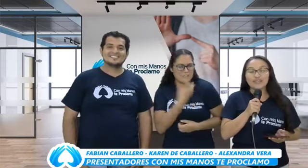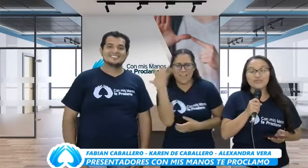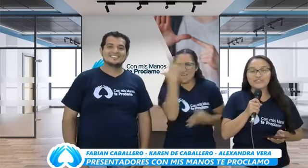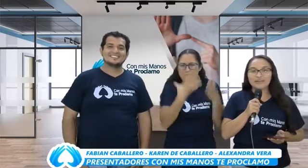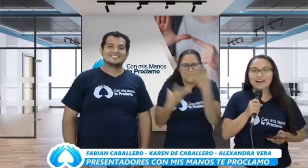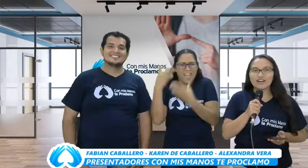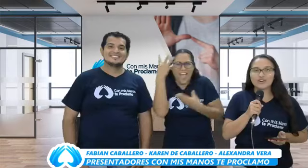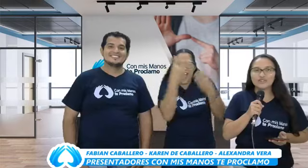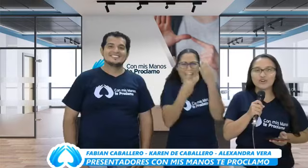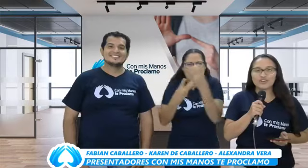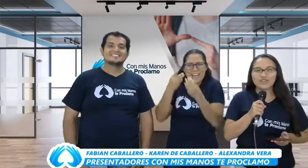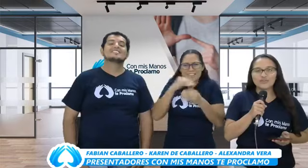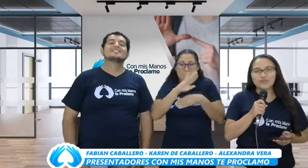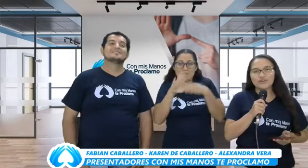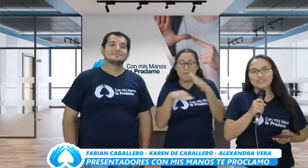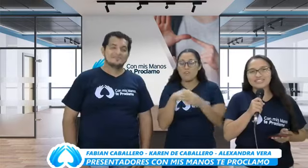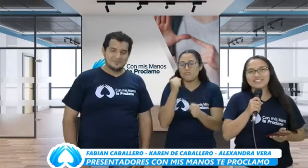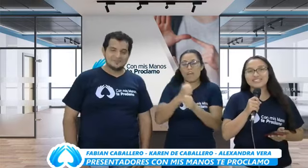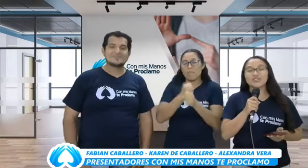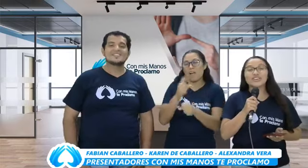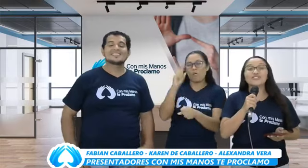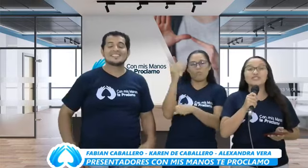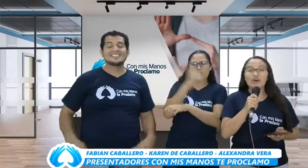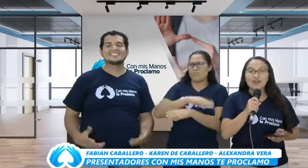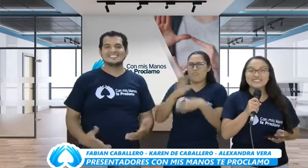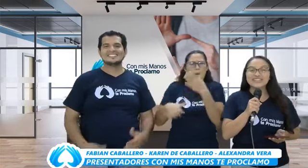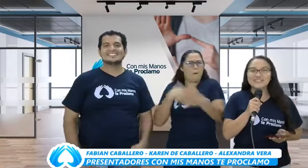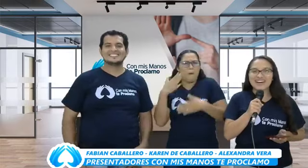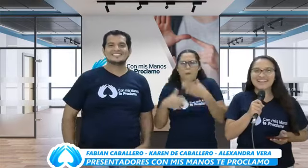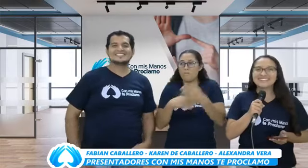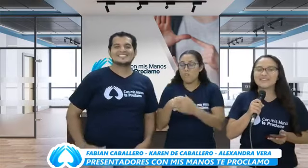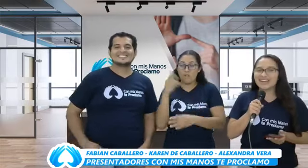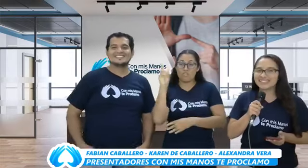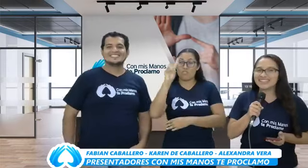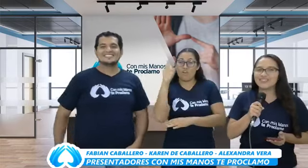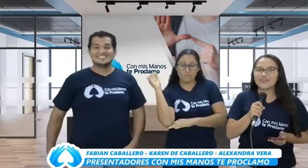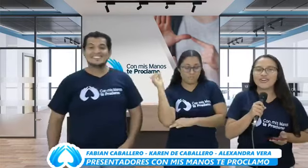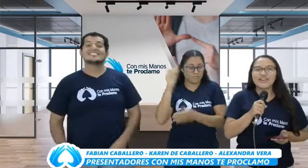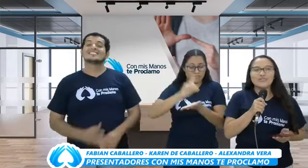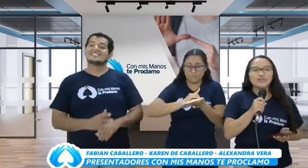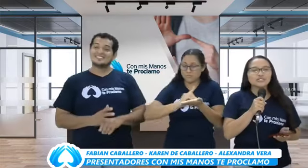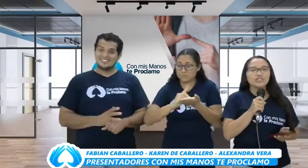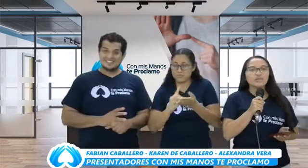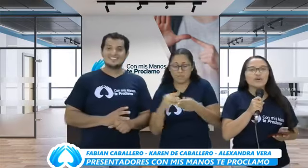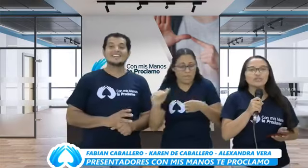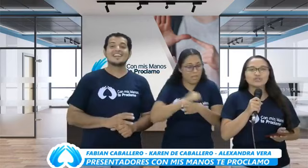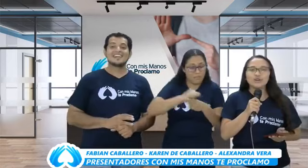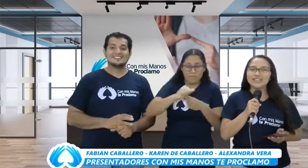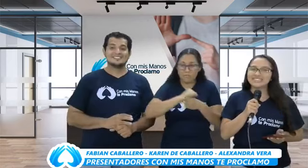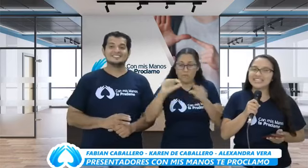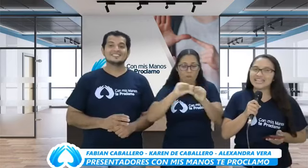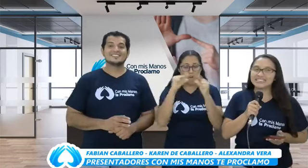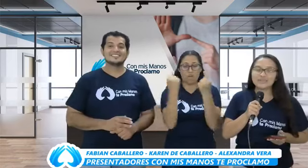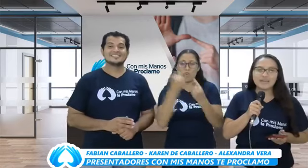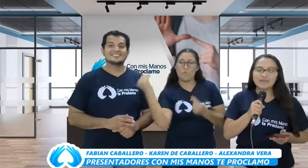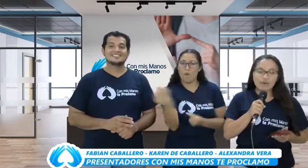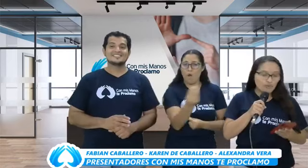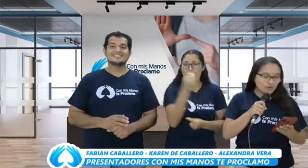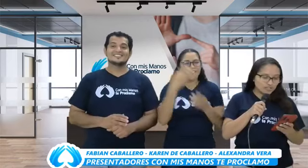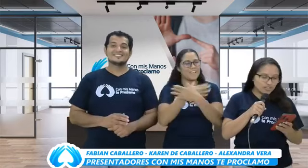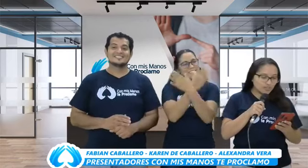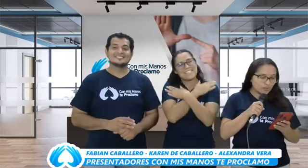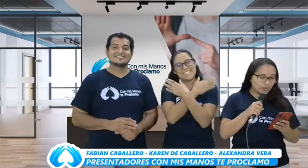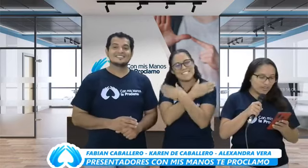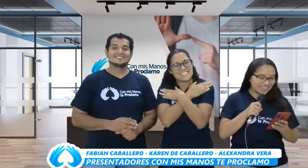hermoso, fue un trabajo no de uno o dos días, sino de 2 semanas de práctica con nuestros hermosos jóvenes, quienes les